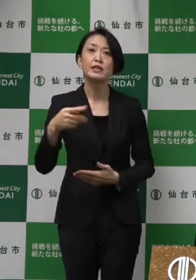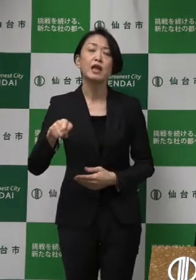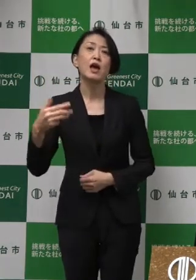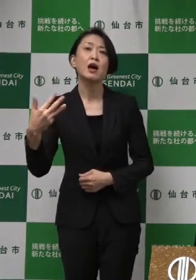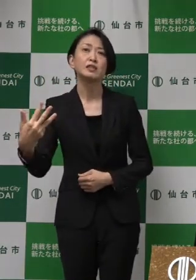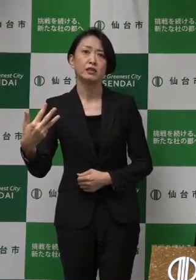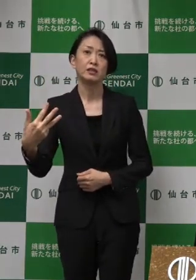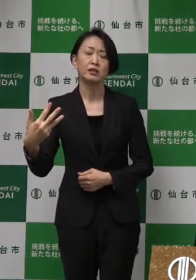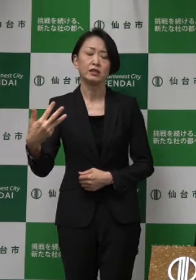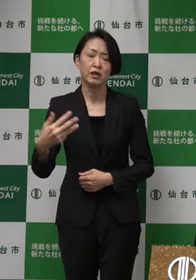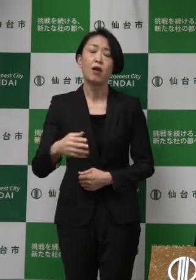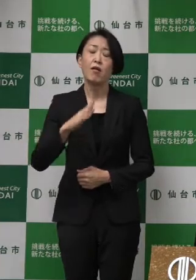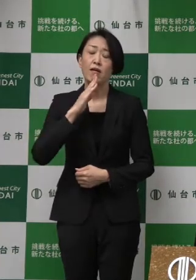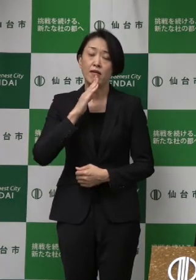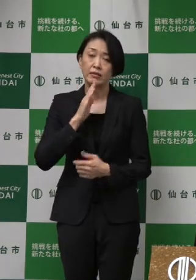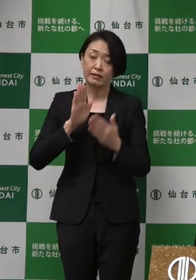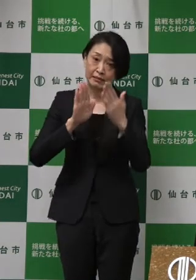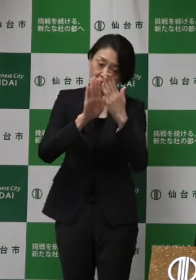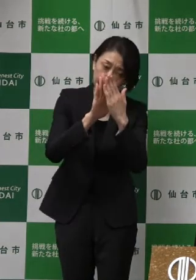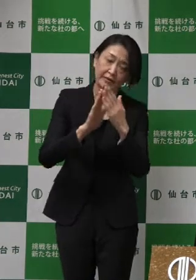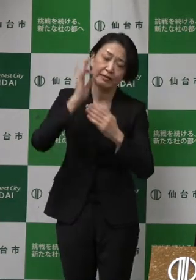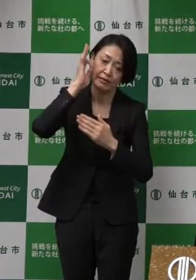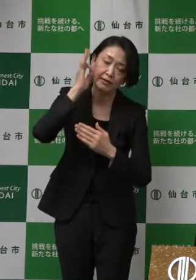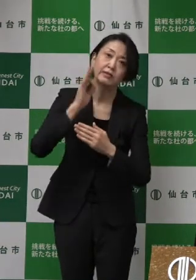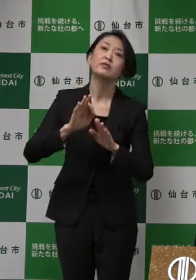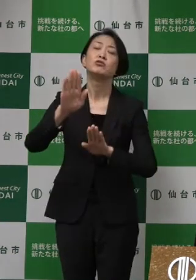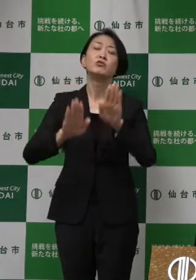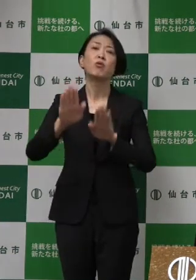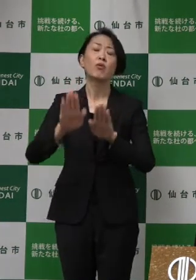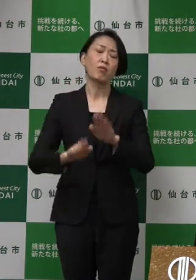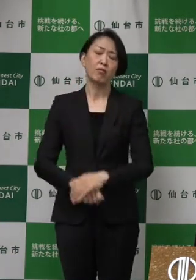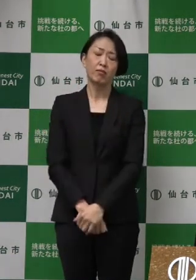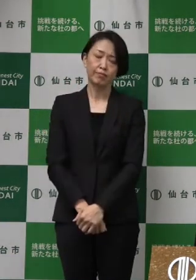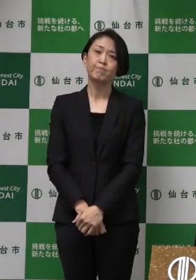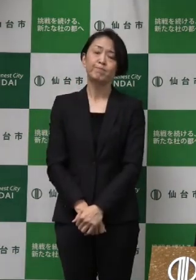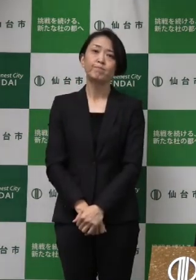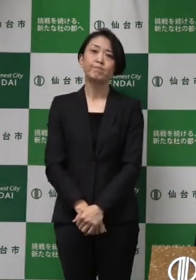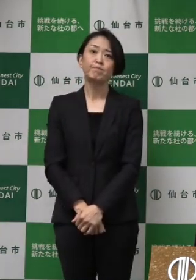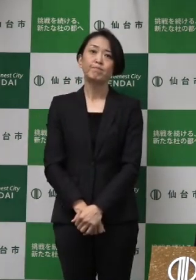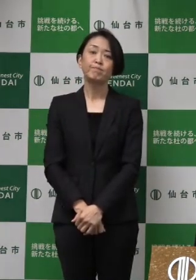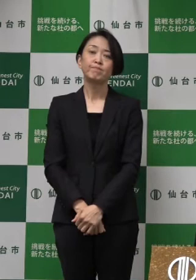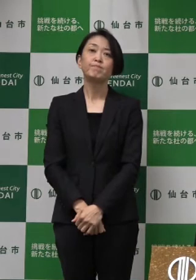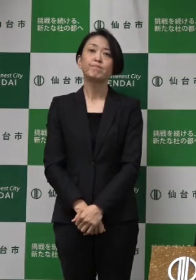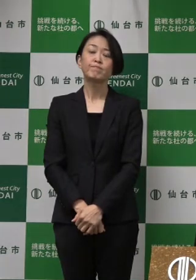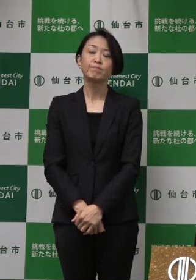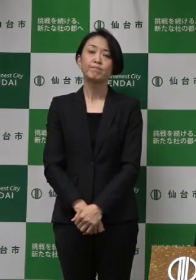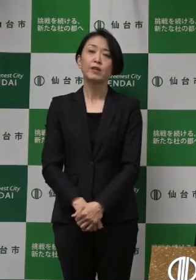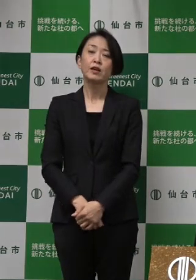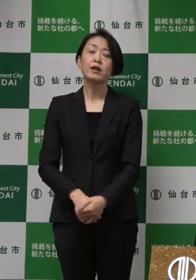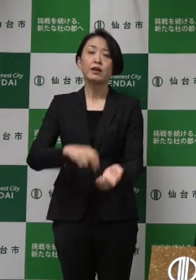82.8% と非常に逼迫した状況が続いております。医療機関の皆様